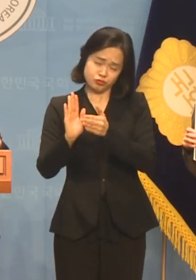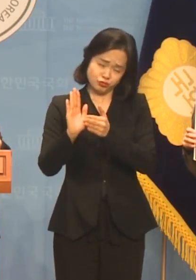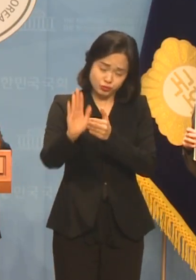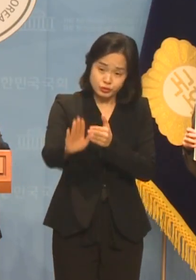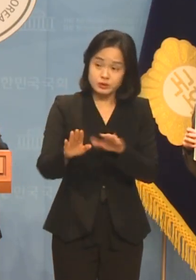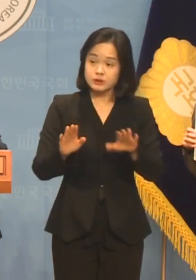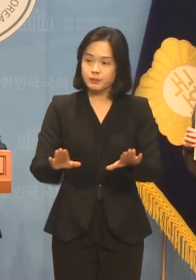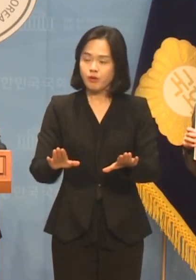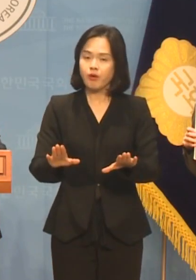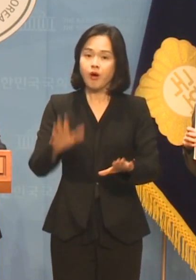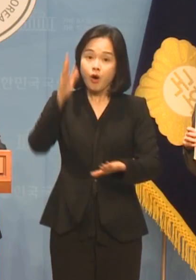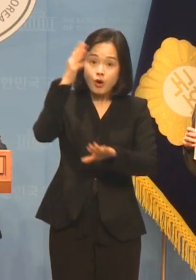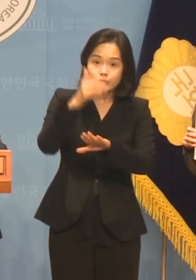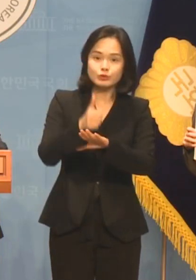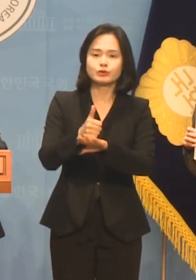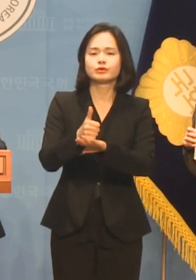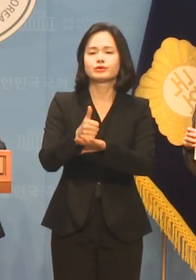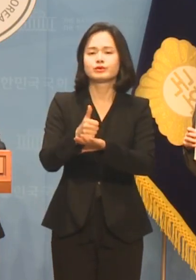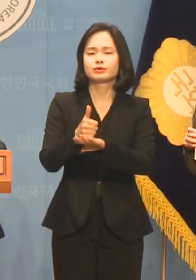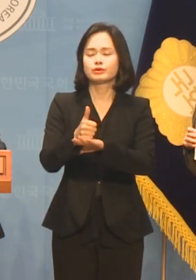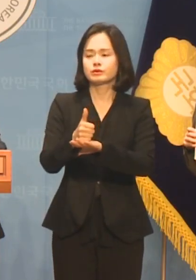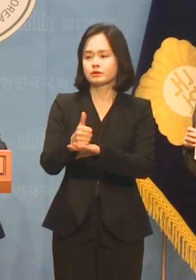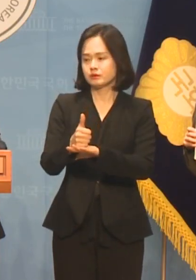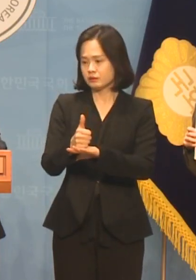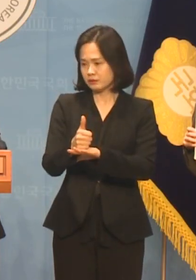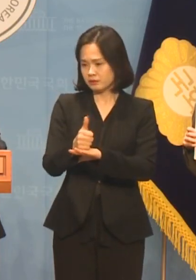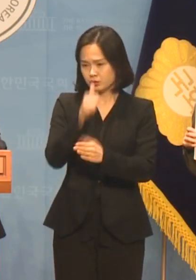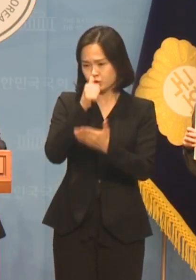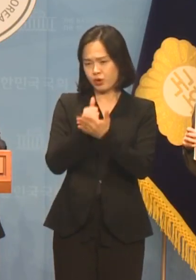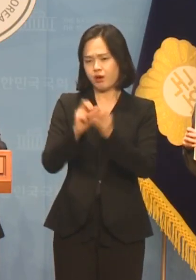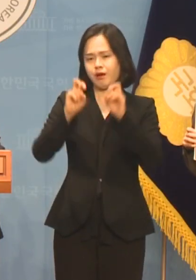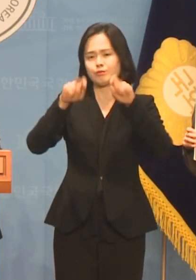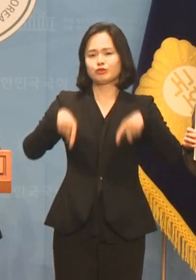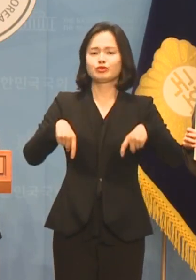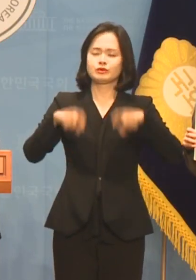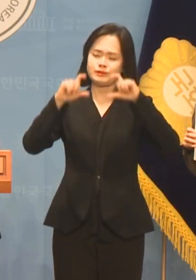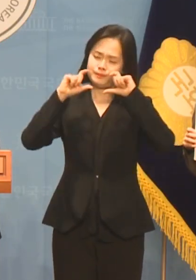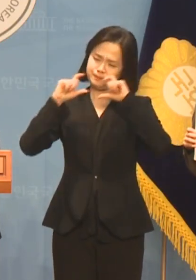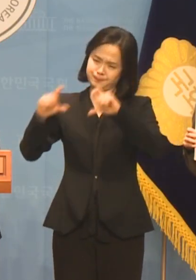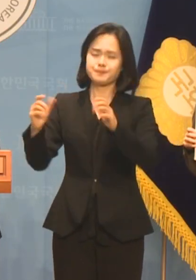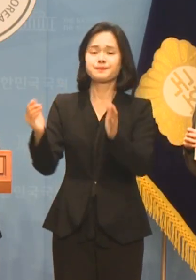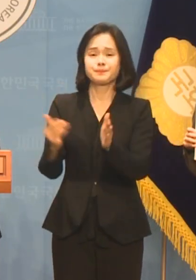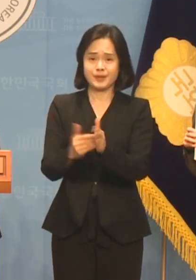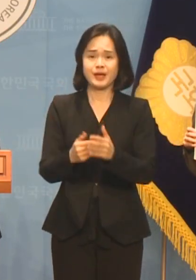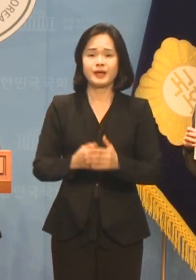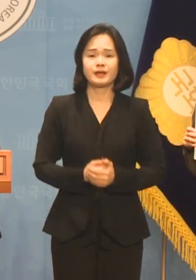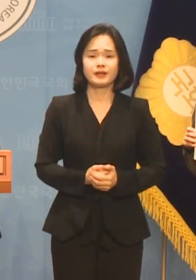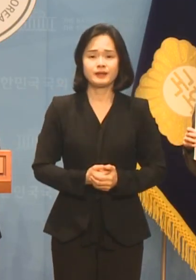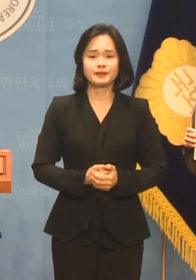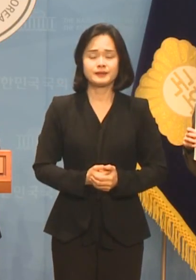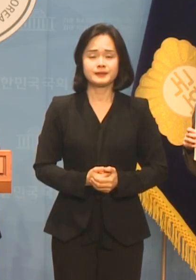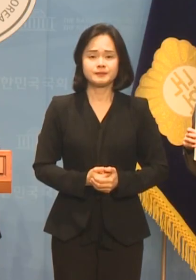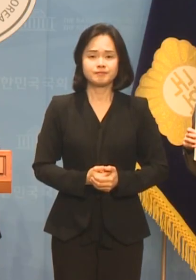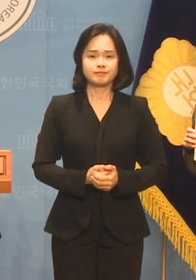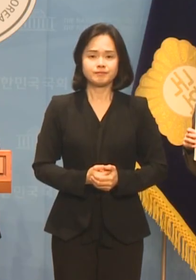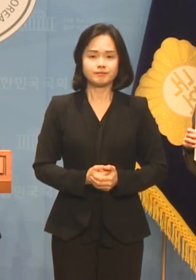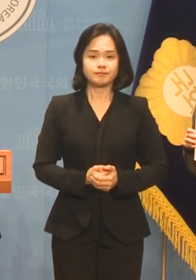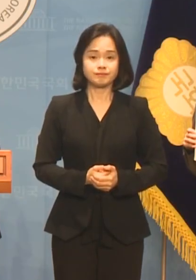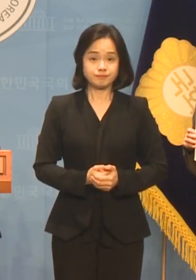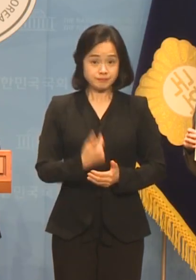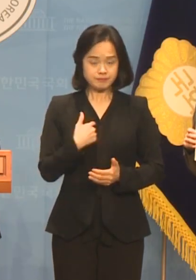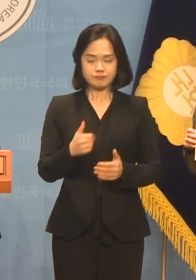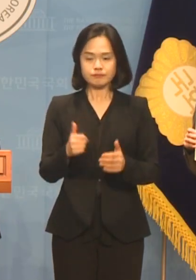저는 김신혜 씨와 수년간 김신혜 씨의 재심 문턱을 낮추기 위해 형의 확정 판결이 있은